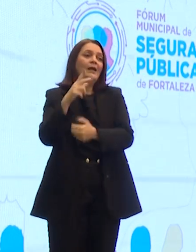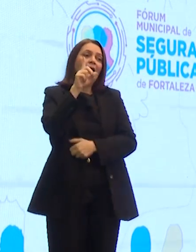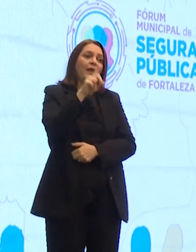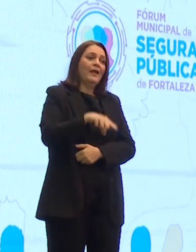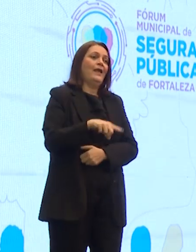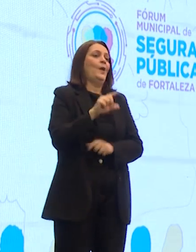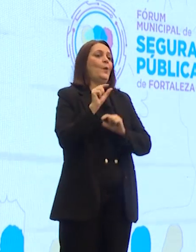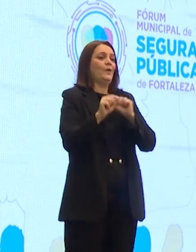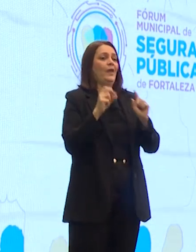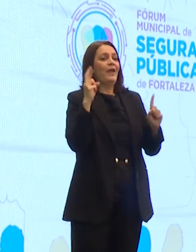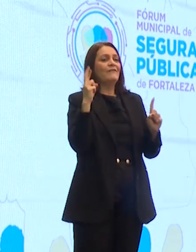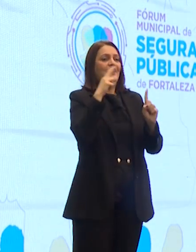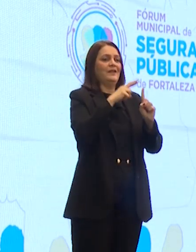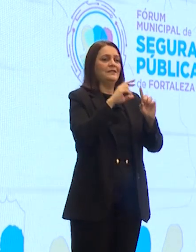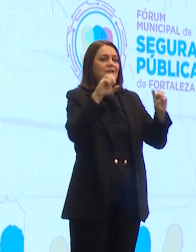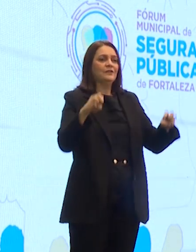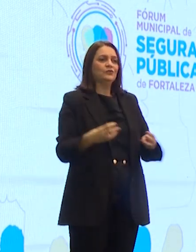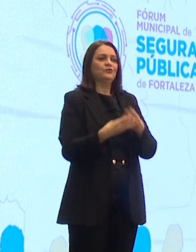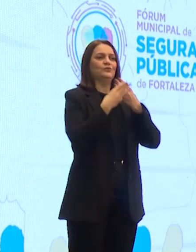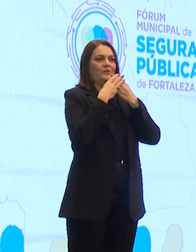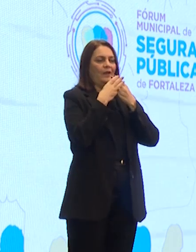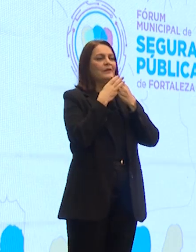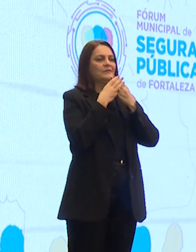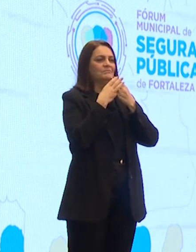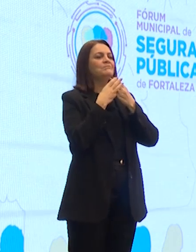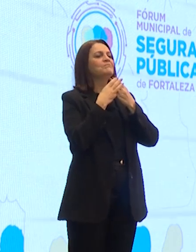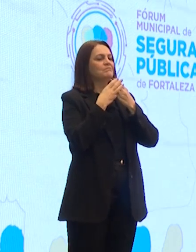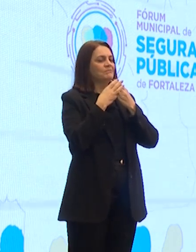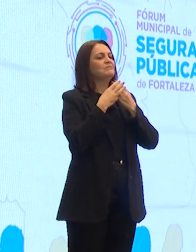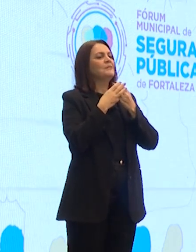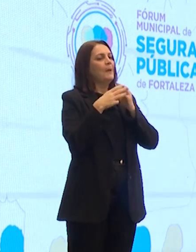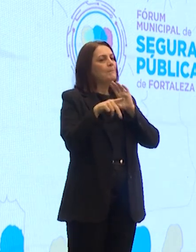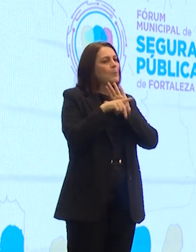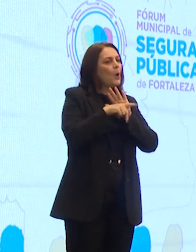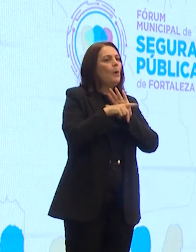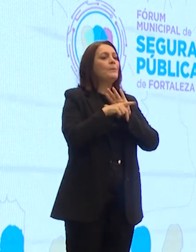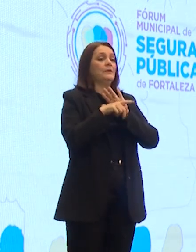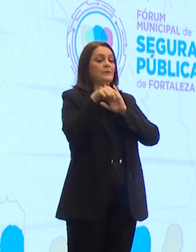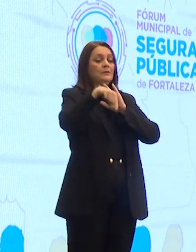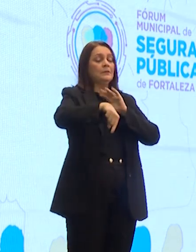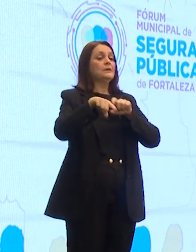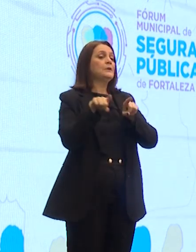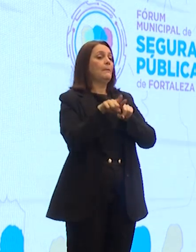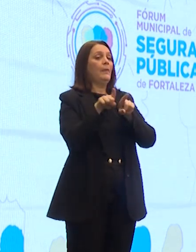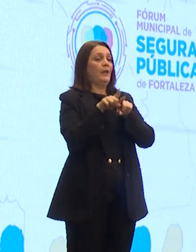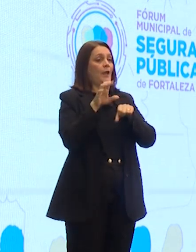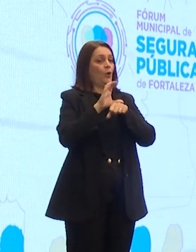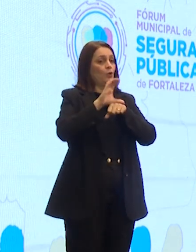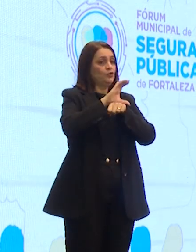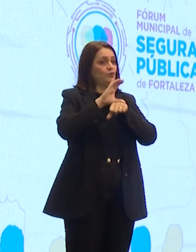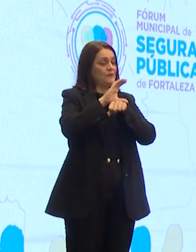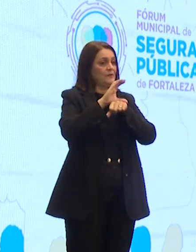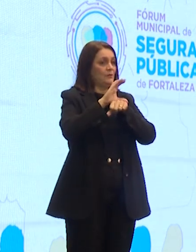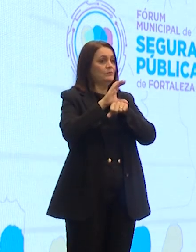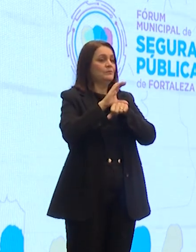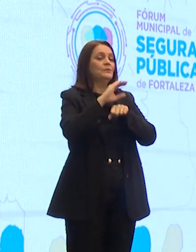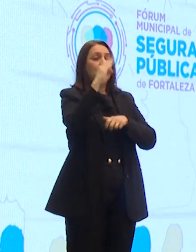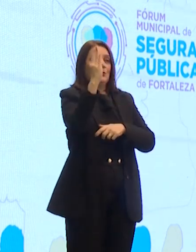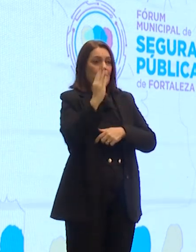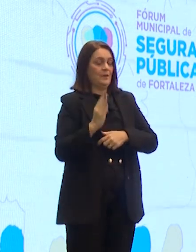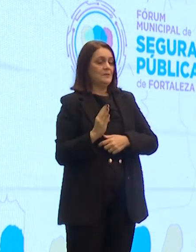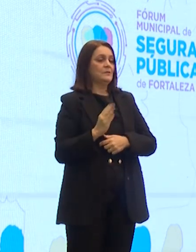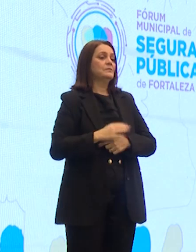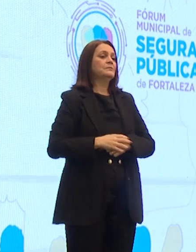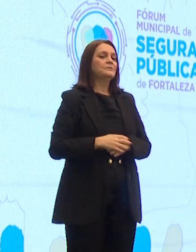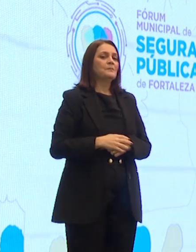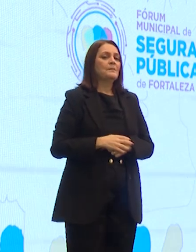do federalismo. Não concentre, partilhe, descentralize. Na reflexão grega,